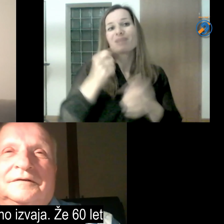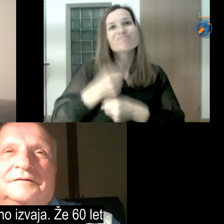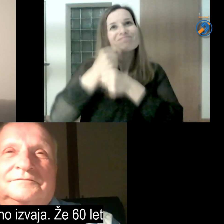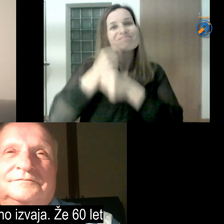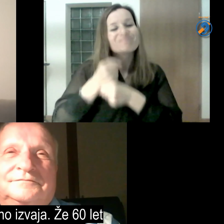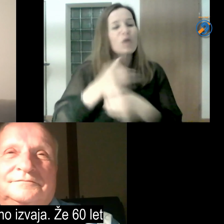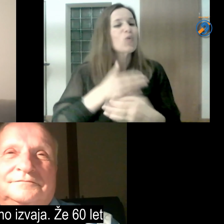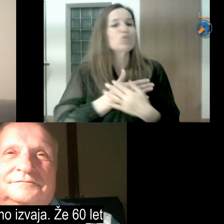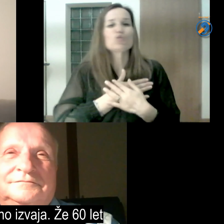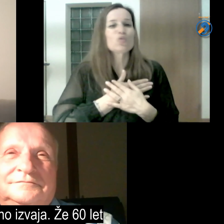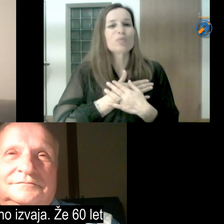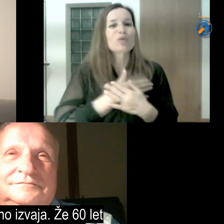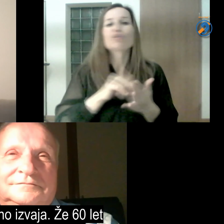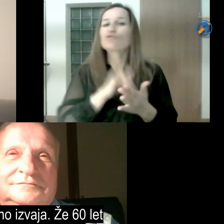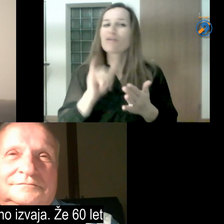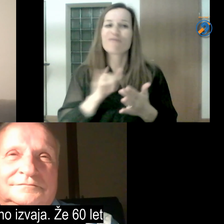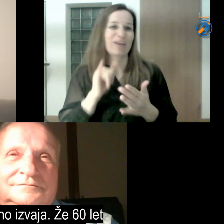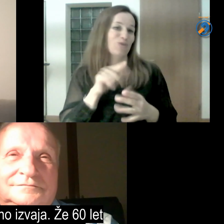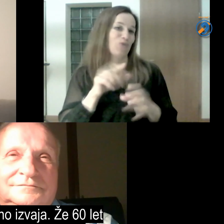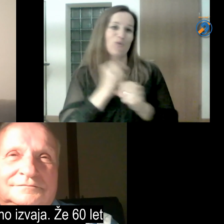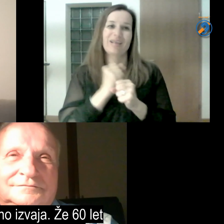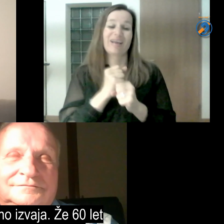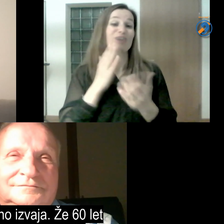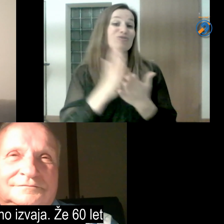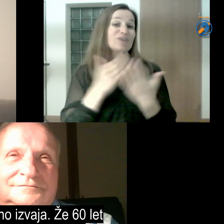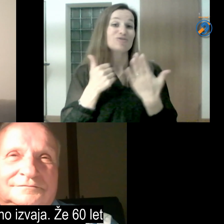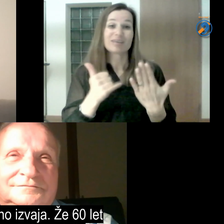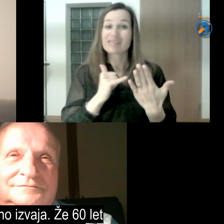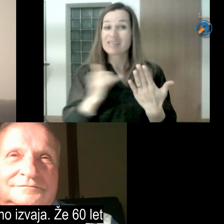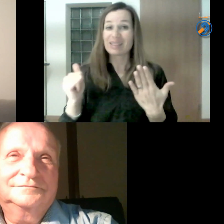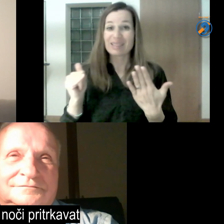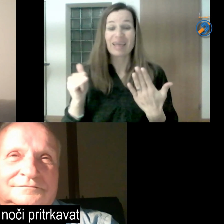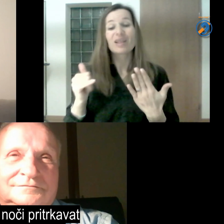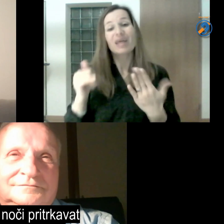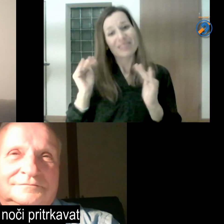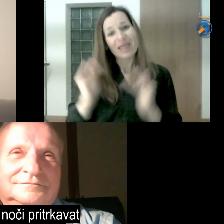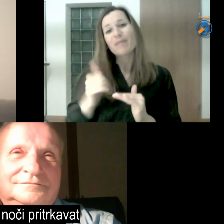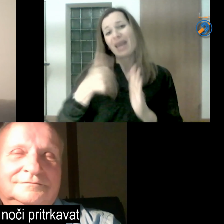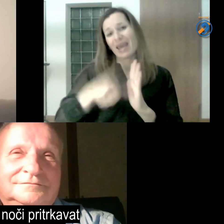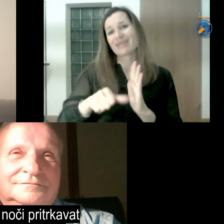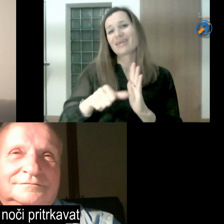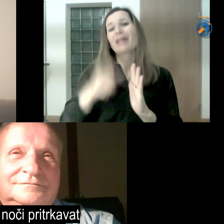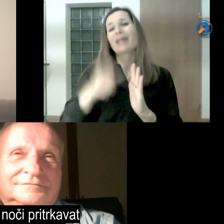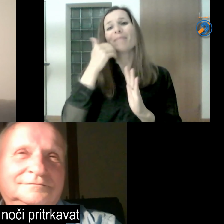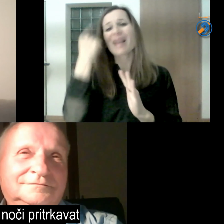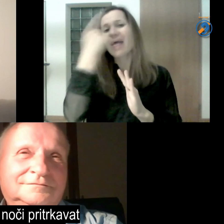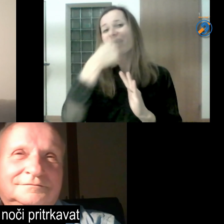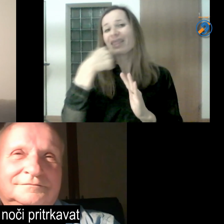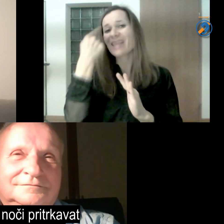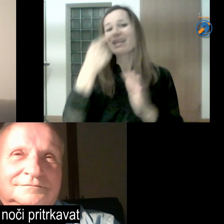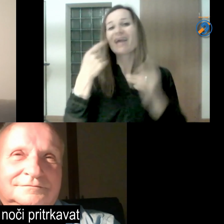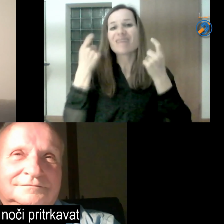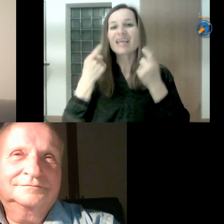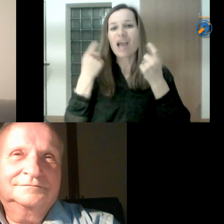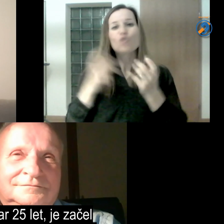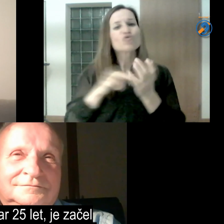in ga še vedno izvaja. Že 60 let hodi vsaj na Belo nedeljo po veliki noči pritrkavati v domačo